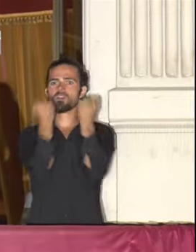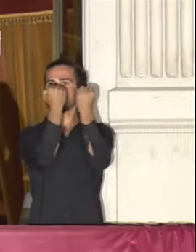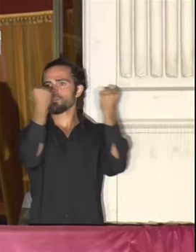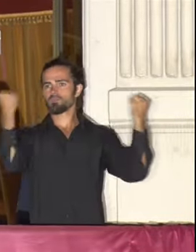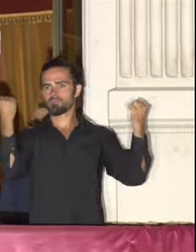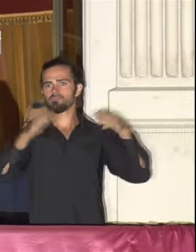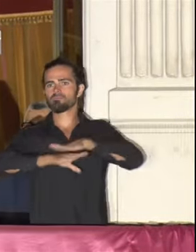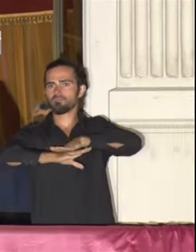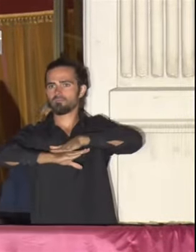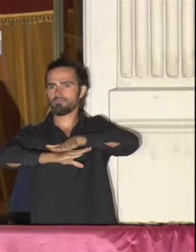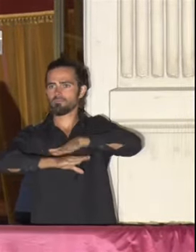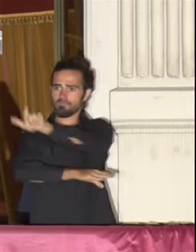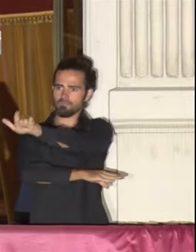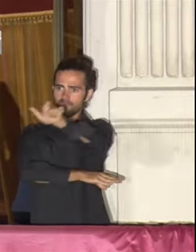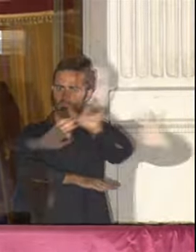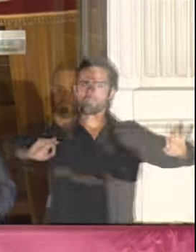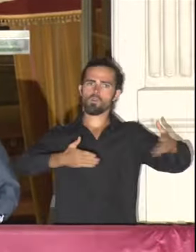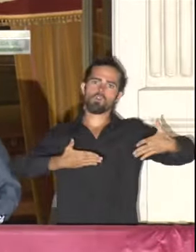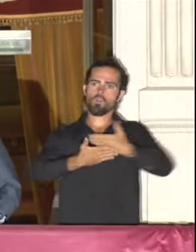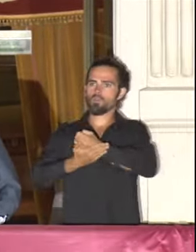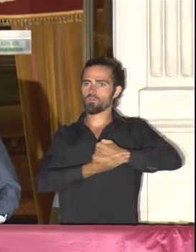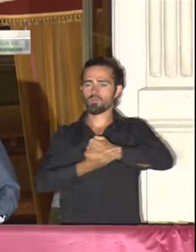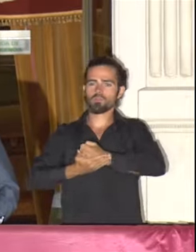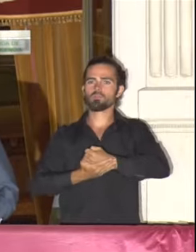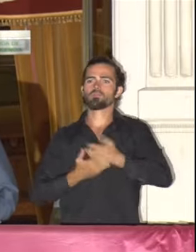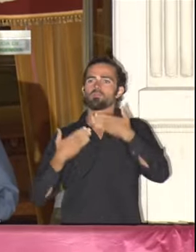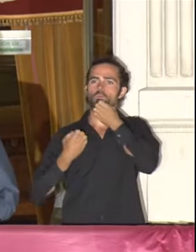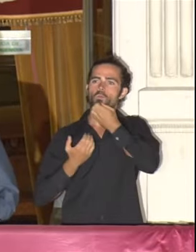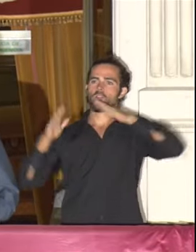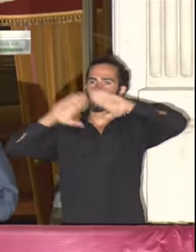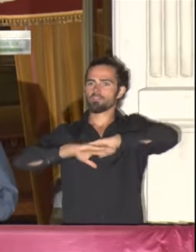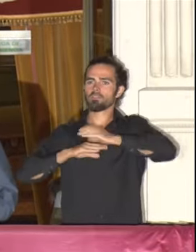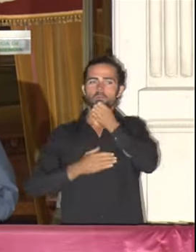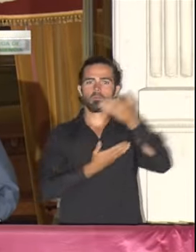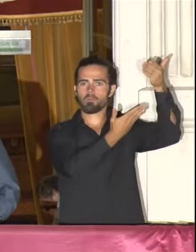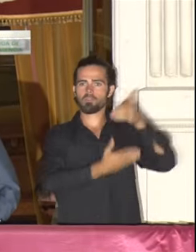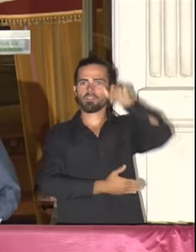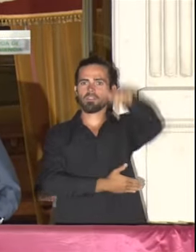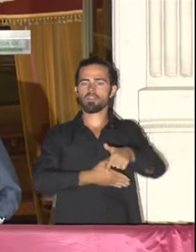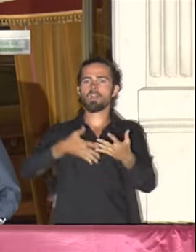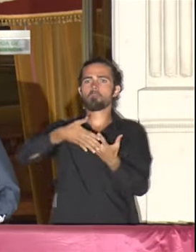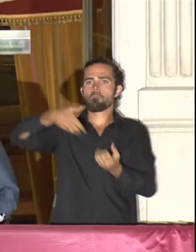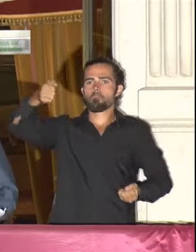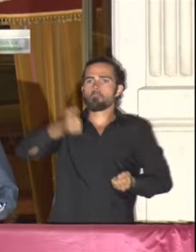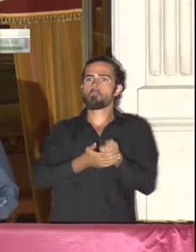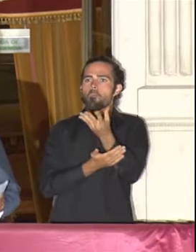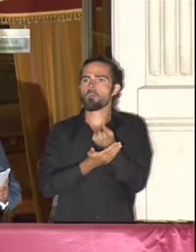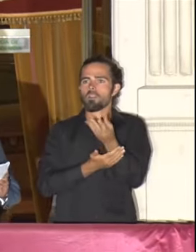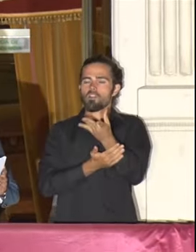autoridades albacetenses, amigos todos. Bienvenidos al pregón de la Feria 2014.